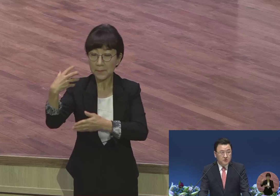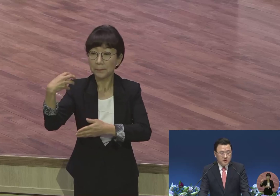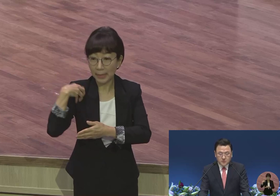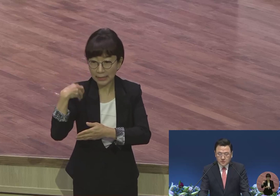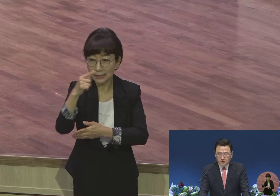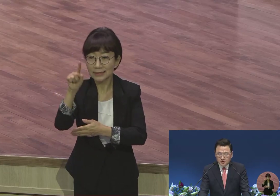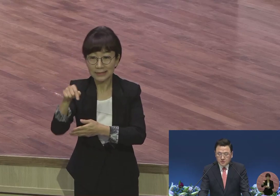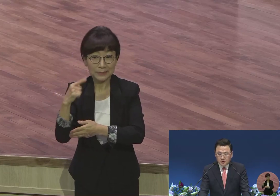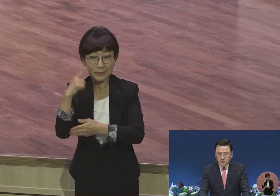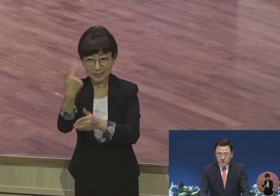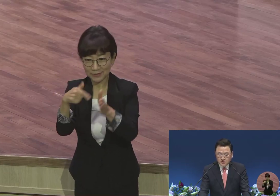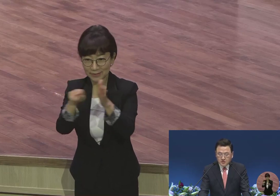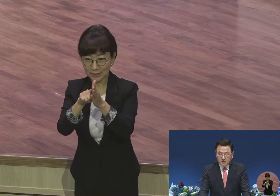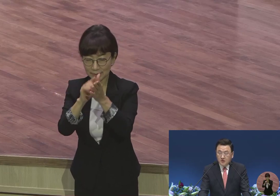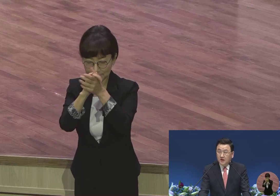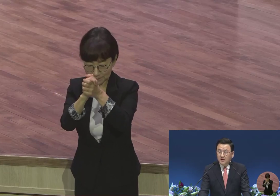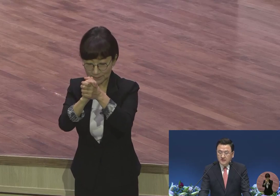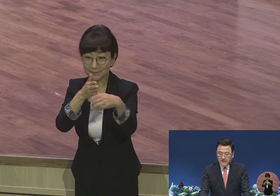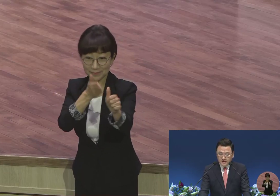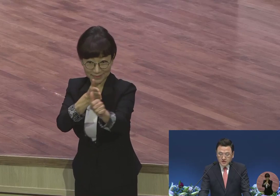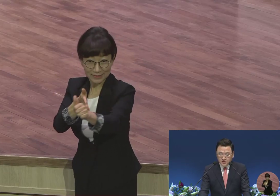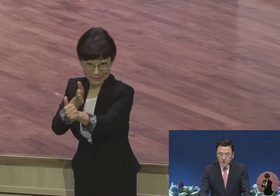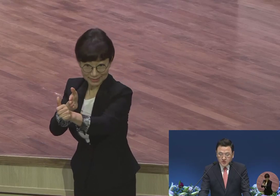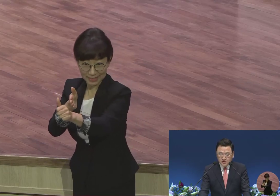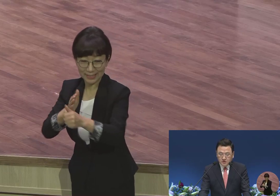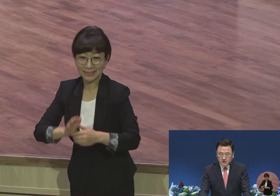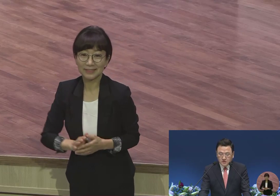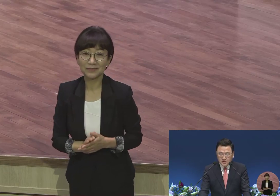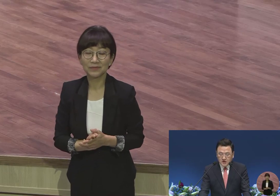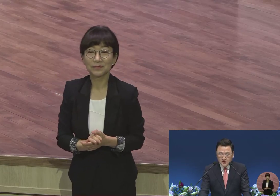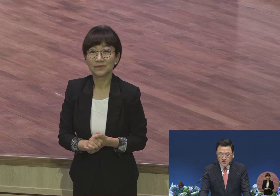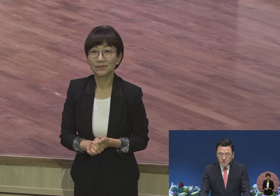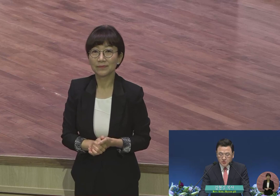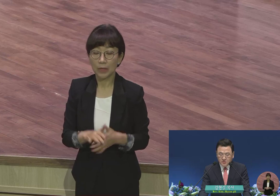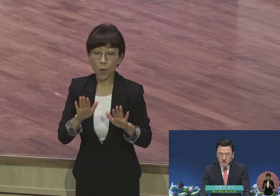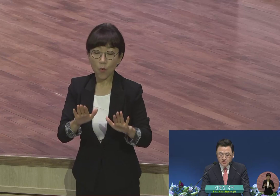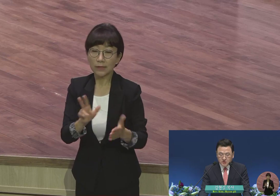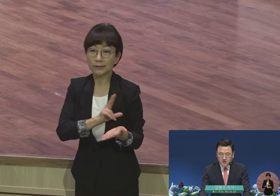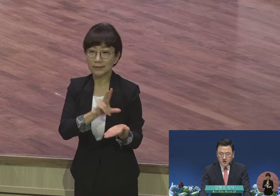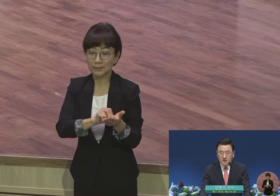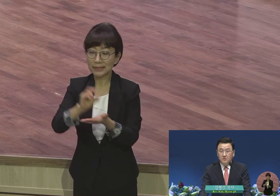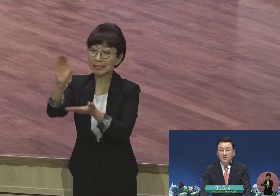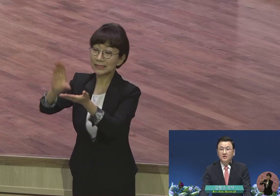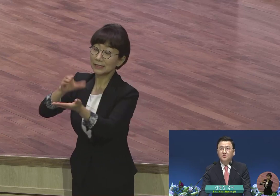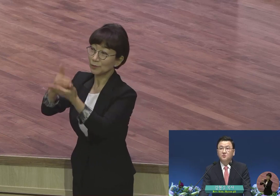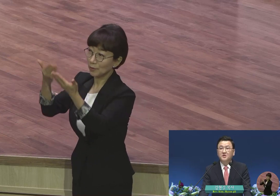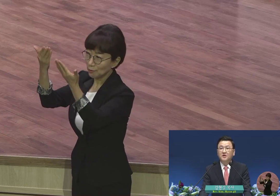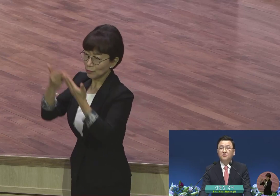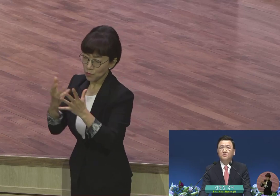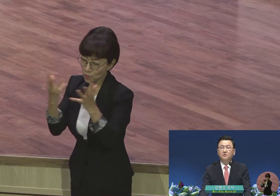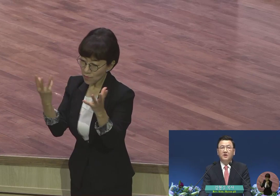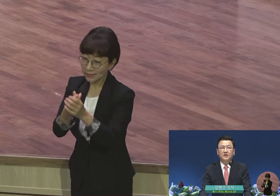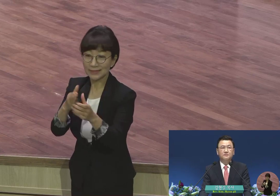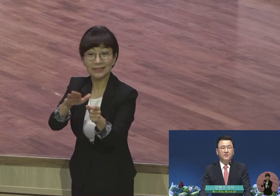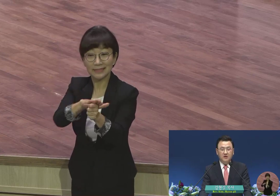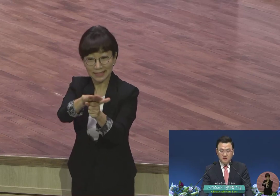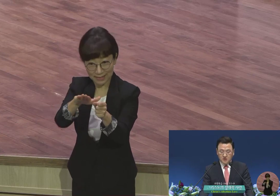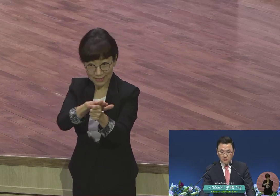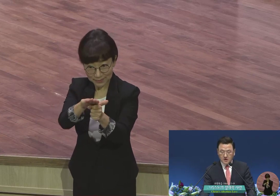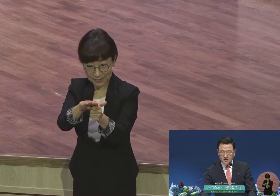목사님을 위해서 여러분 계속적으로 기도해 주시길 바랍니다. 그리스도의 절대적 사랑이라는 제목으로 말씀을 증거하겠습니다. 예수님의